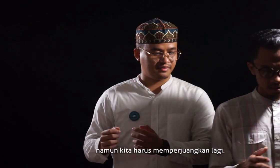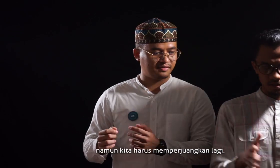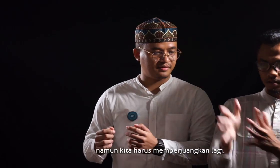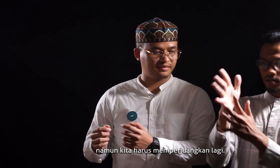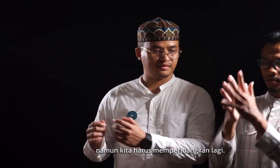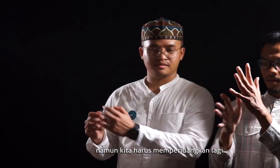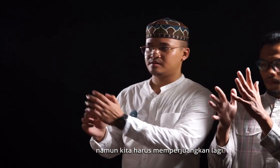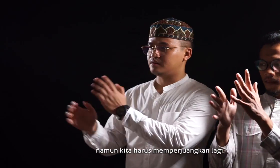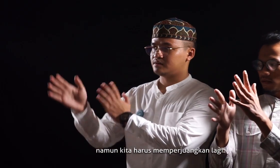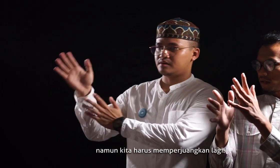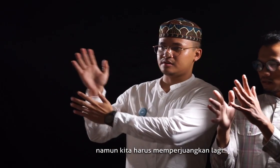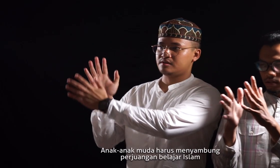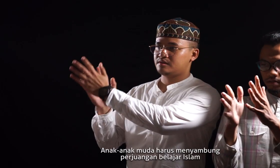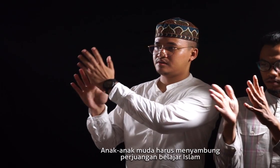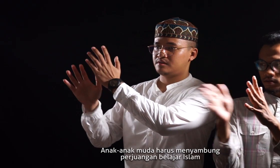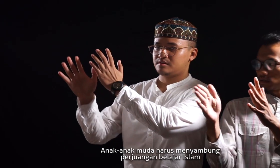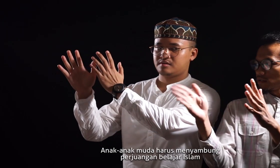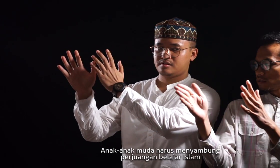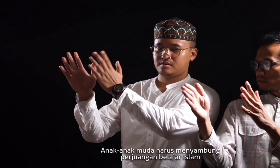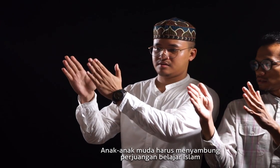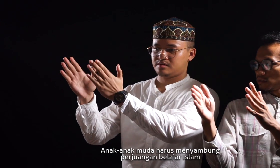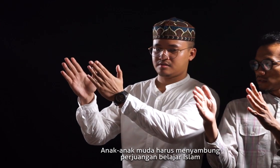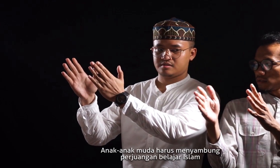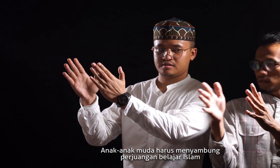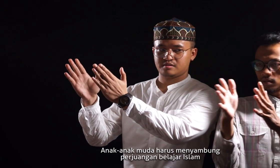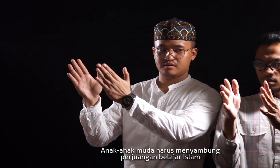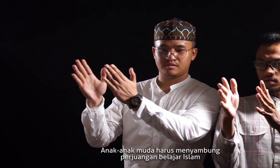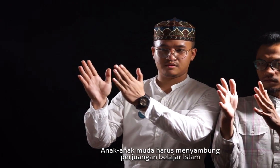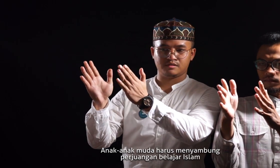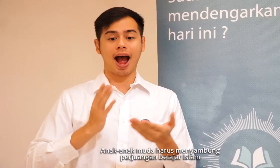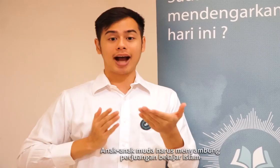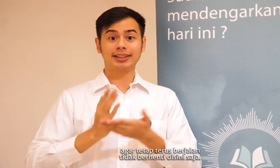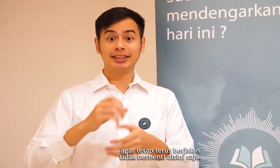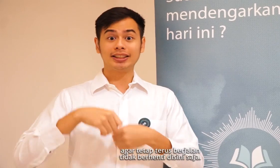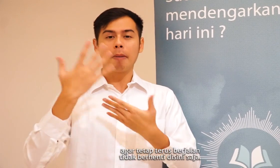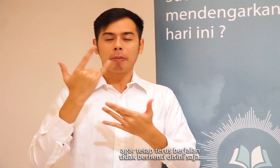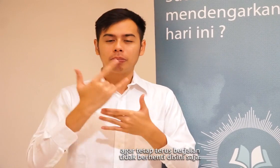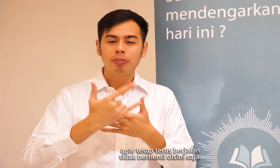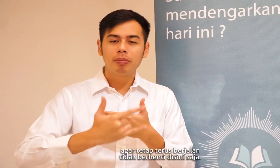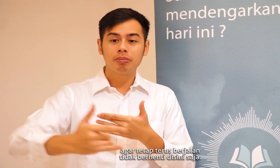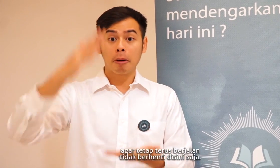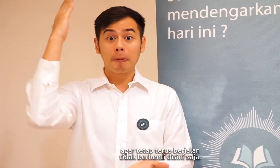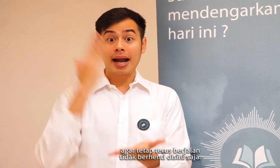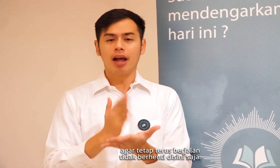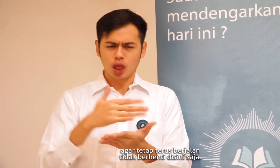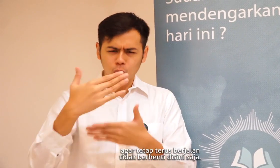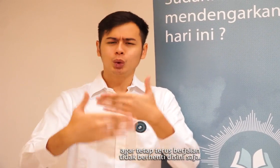harus memperjuangkannya lagi. Anak-anak muda harus menyambung perjuangan belajar Islam agar tetap terus berjalan, tidak berhenti di sini